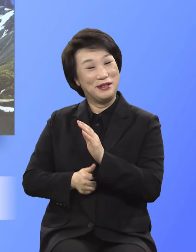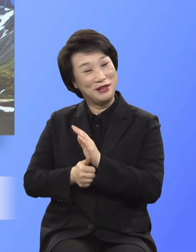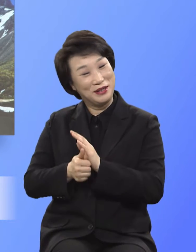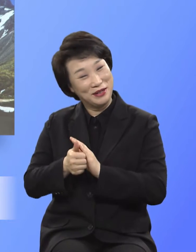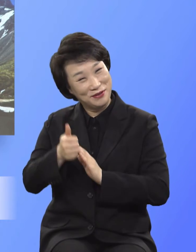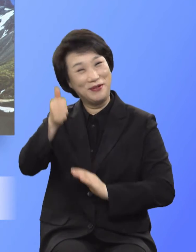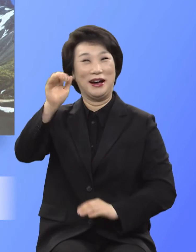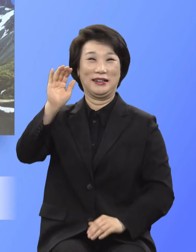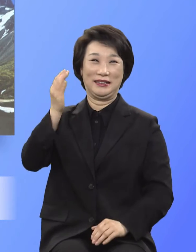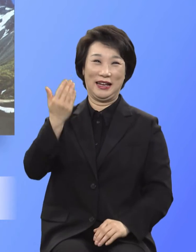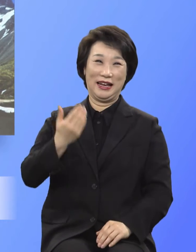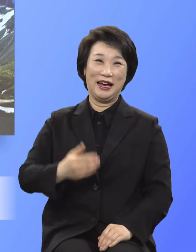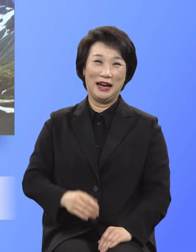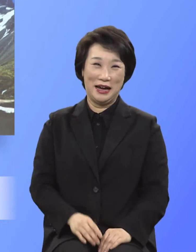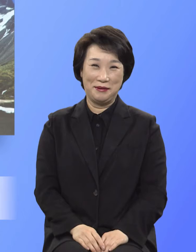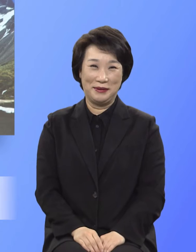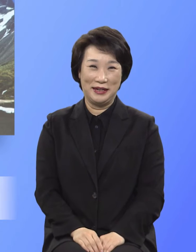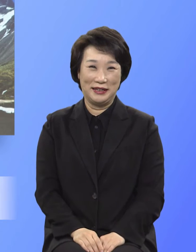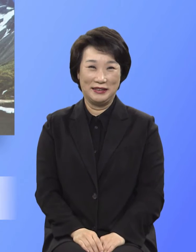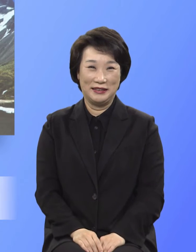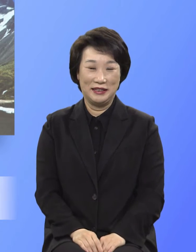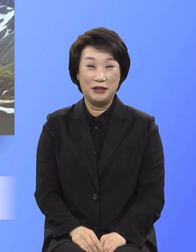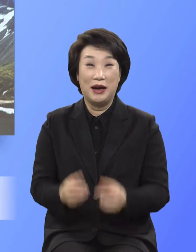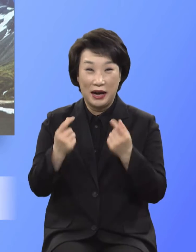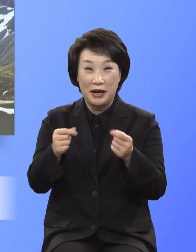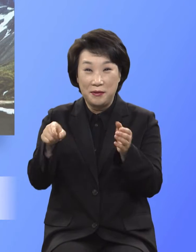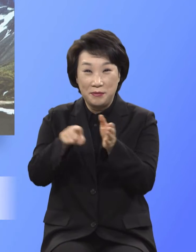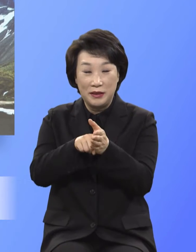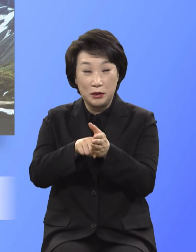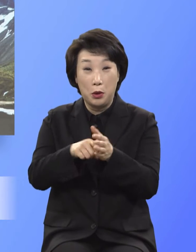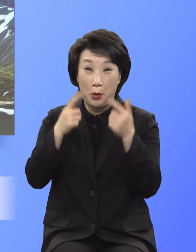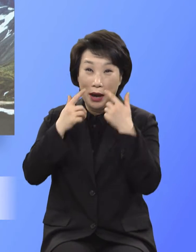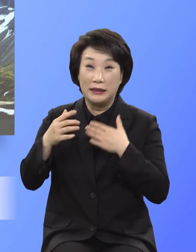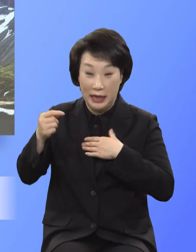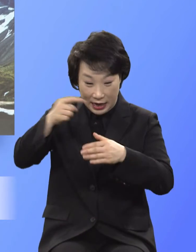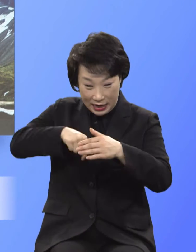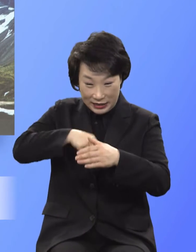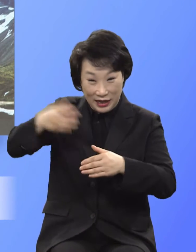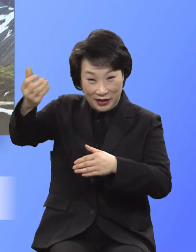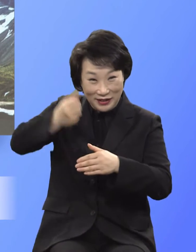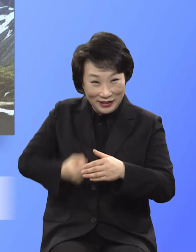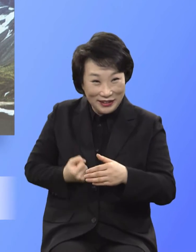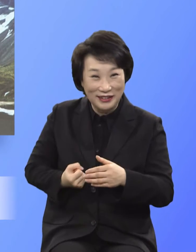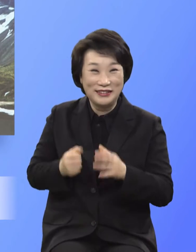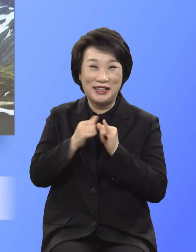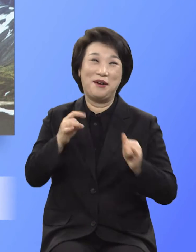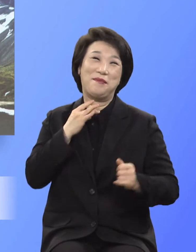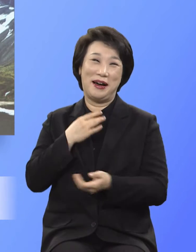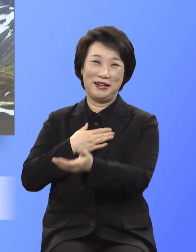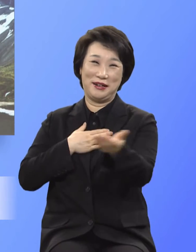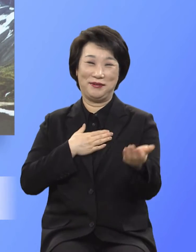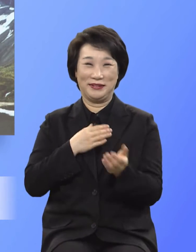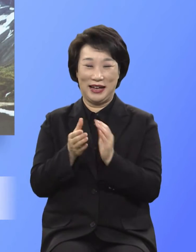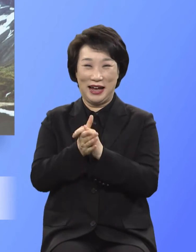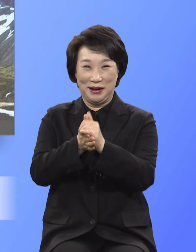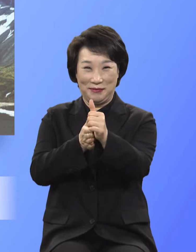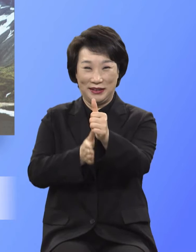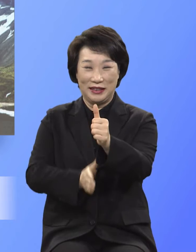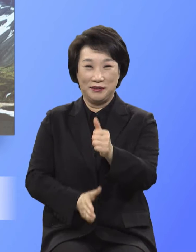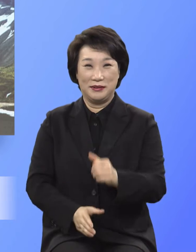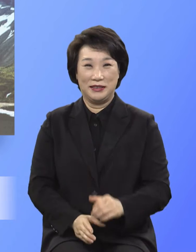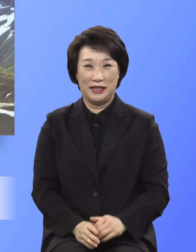희망이 넘친다 이 말입니다. 그런 믿음이 실제 내 안에 있는 사람만 아멘 합시다.